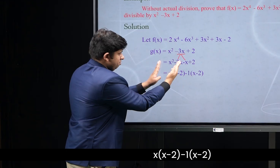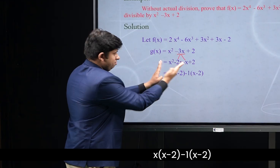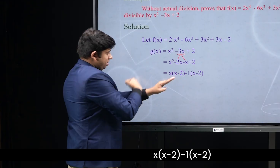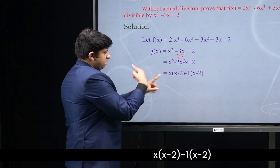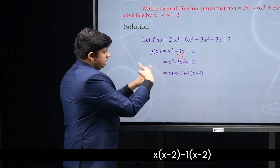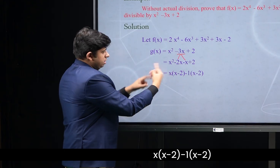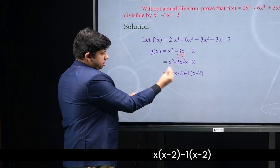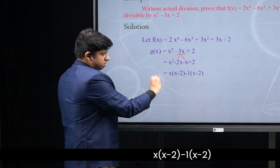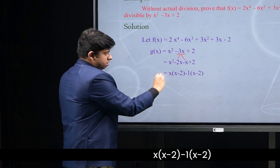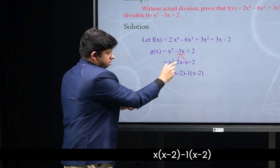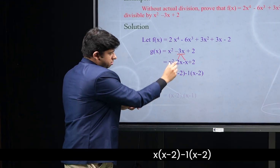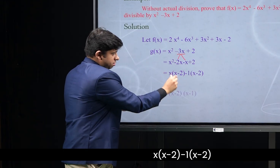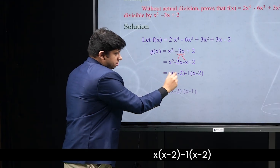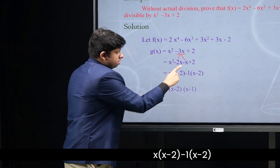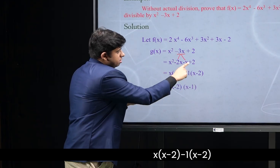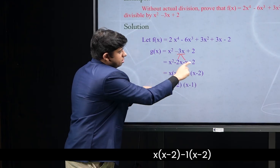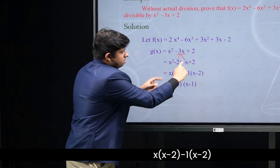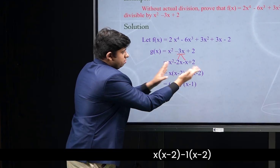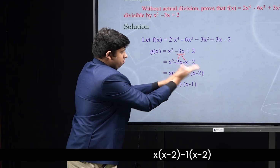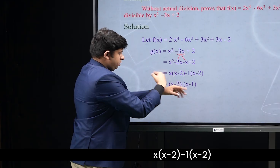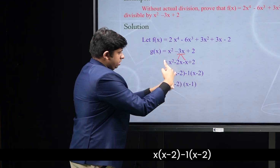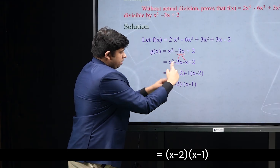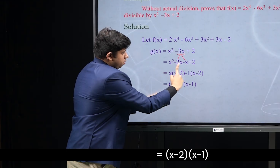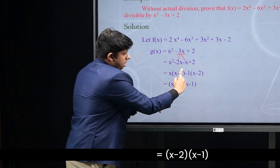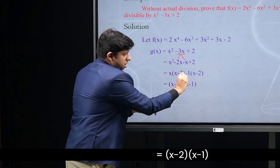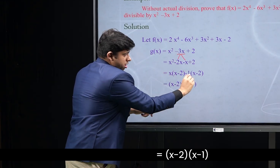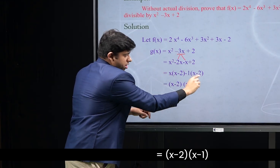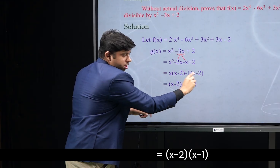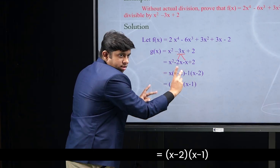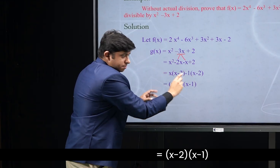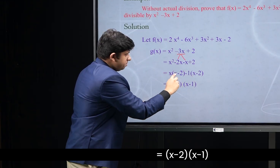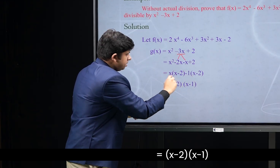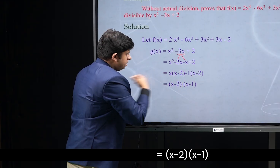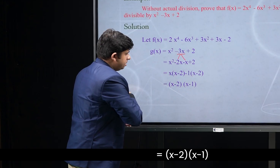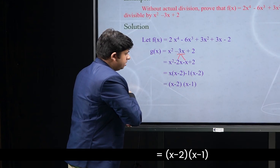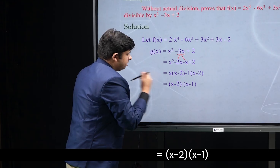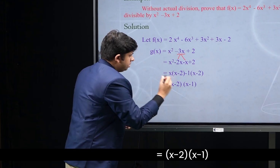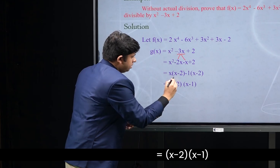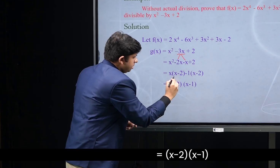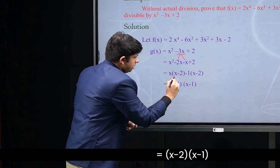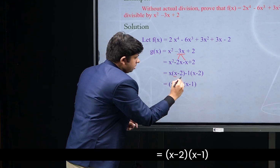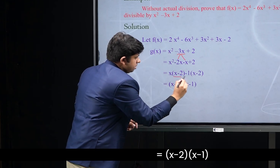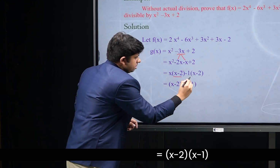x of x minus 2 minus 1 of x minus 2 is equal to x minus 2 x minus 1.